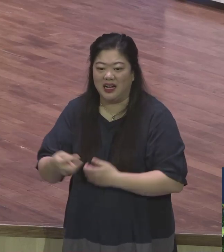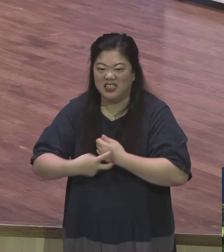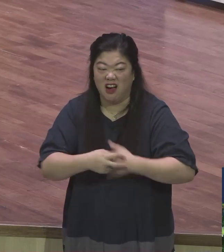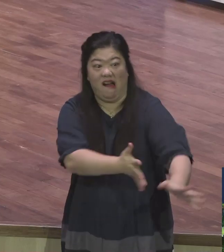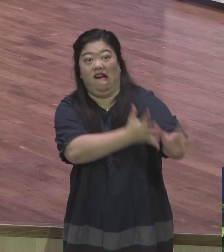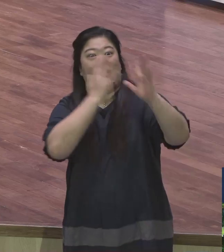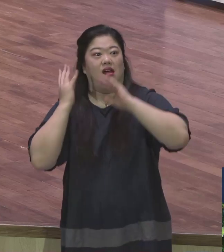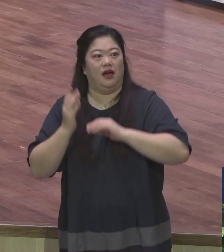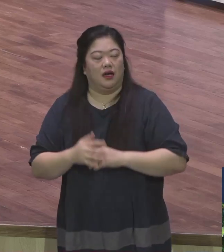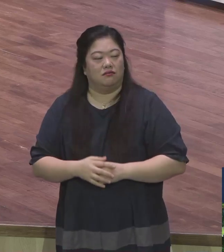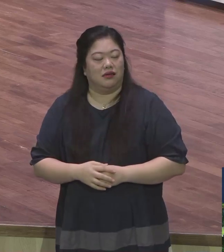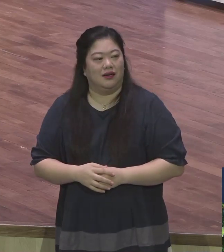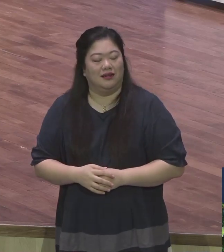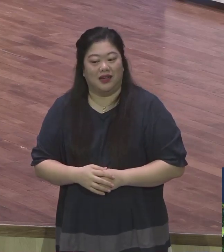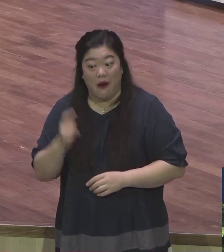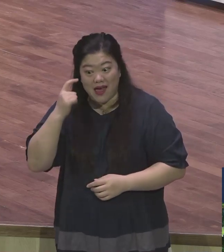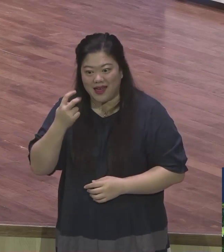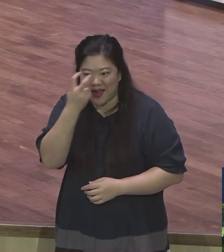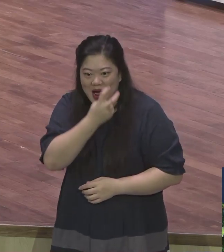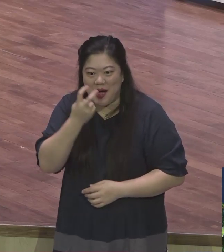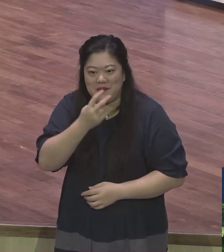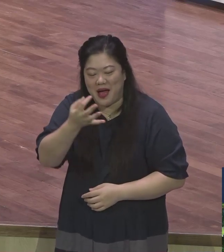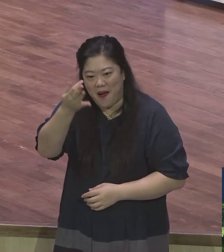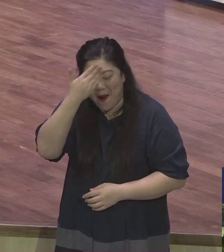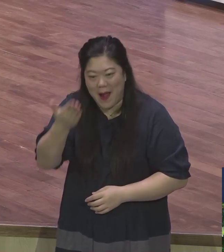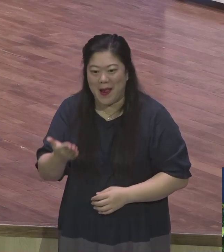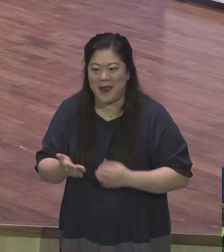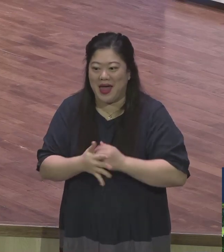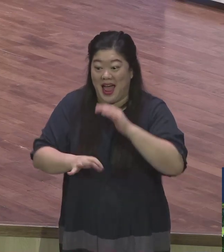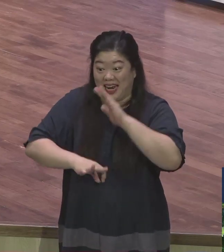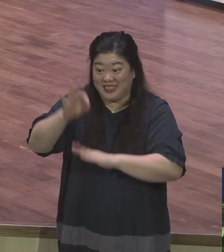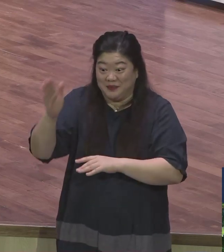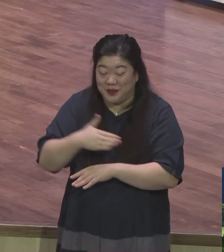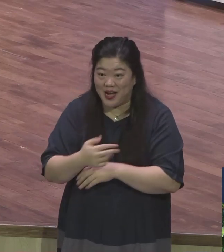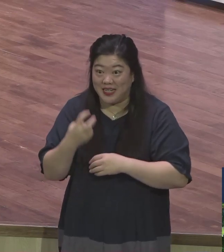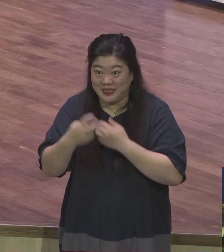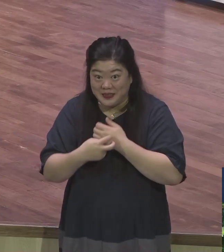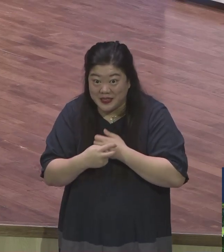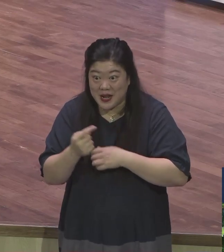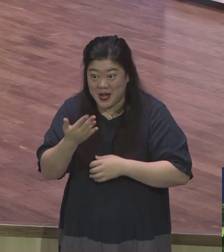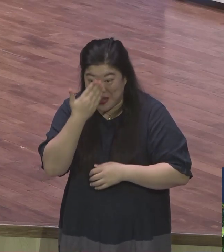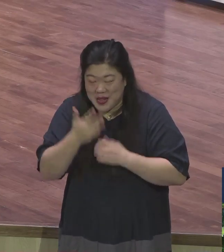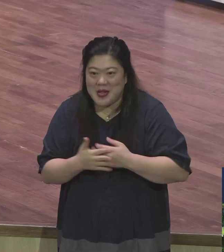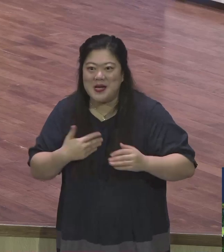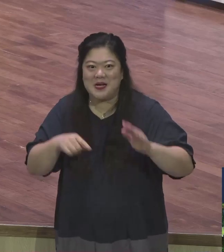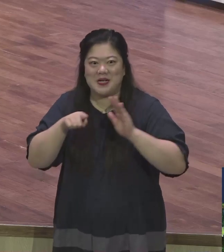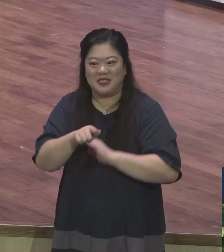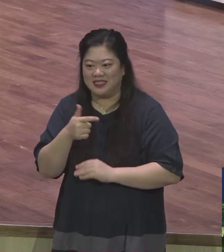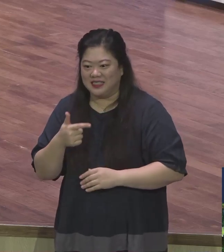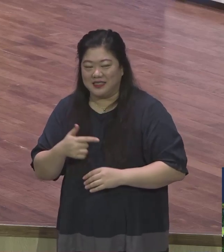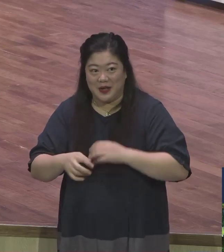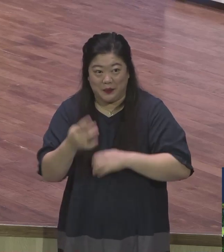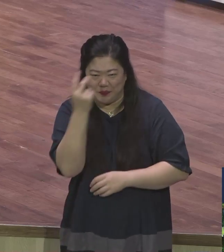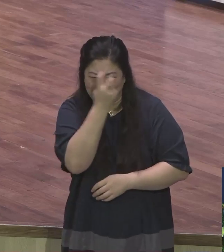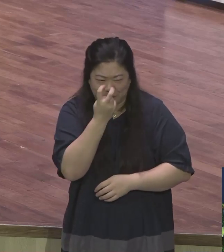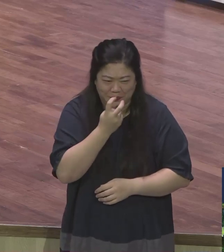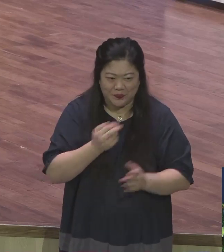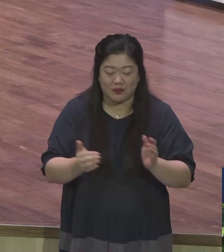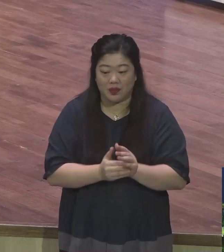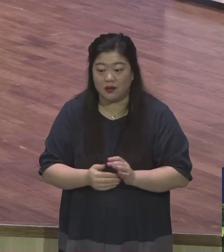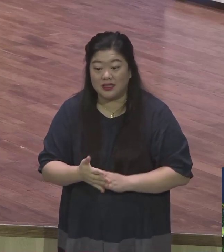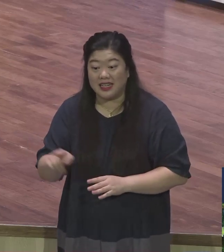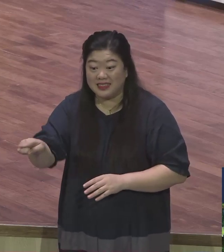보니까 뭐 아침부터 시작해가지고 저녁에 저녁 먹고 또 바로 해서 밤